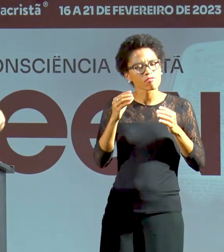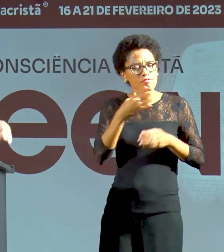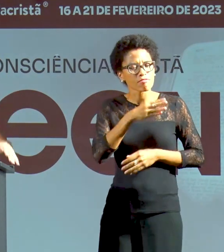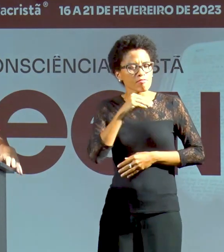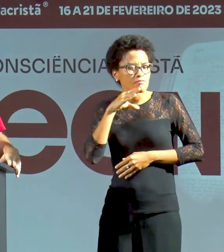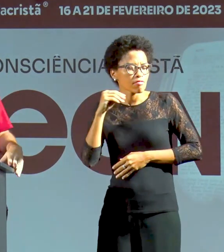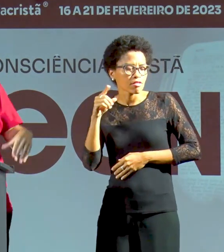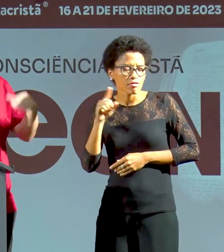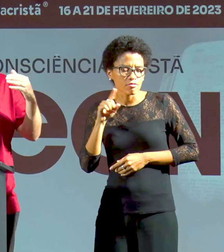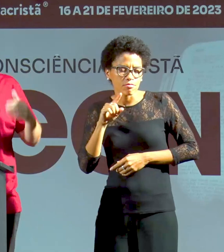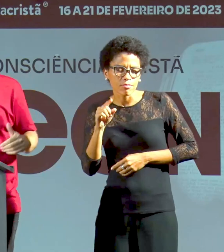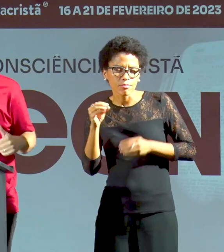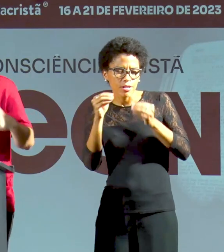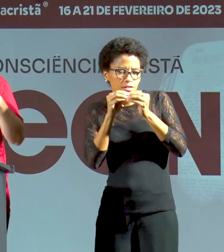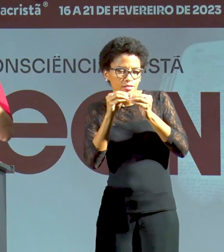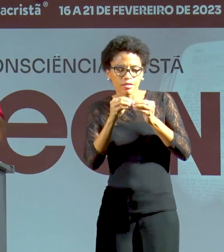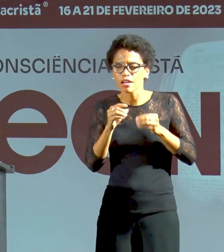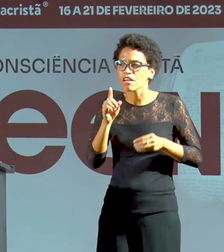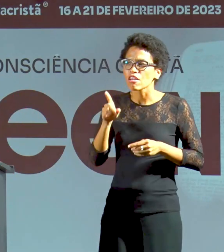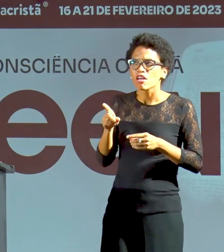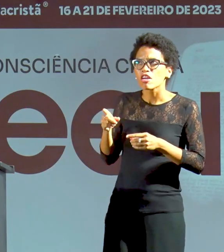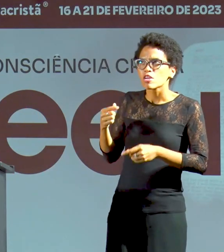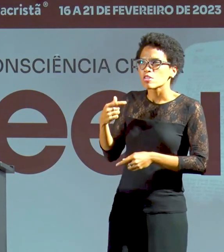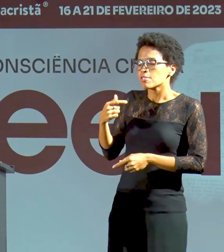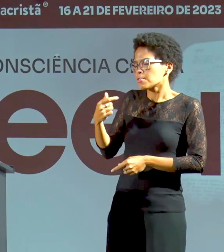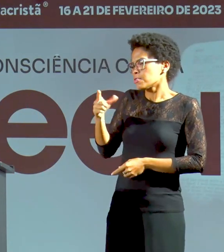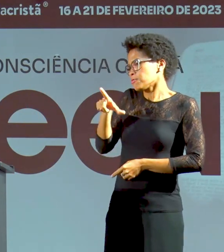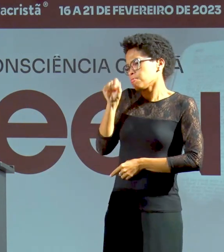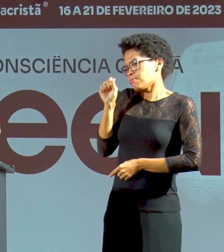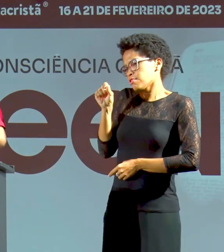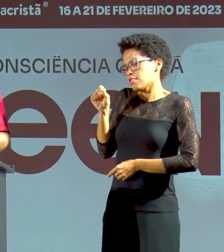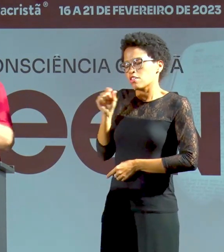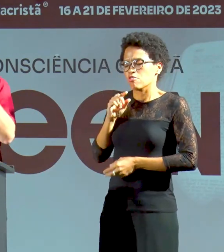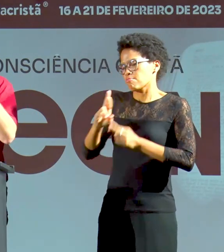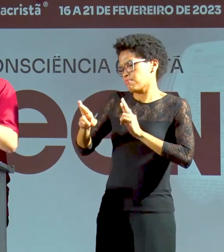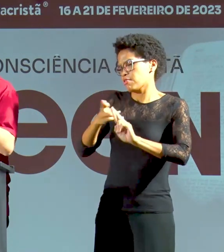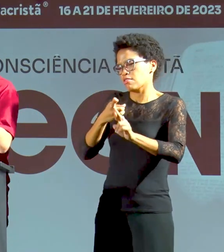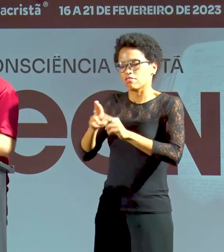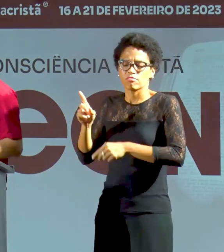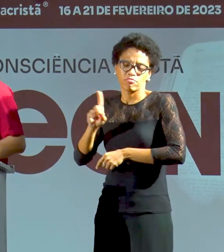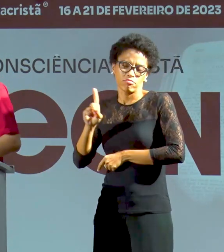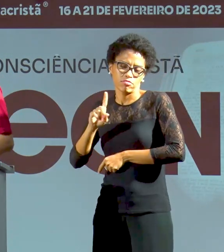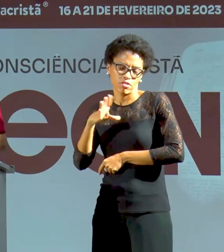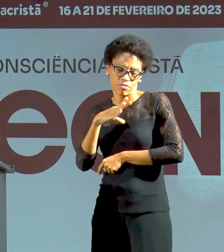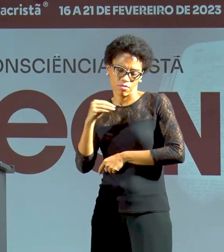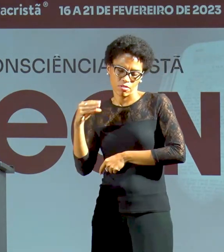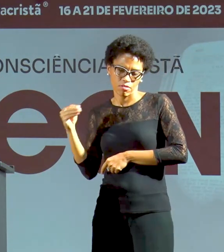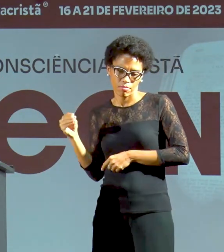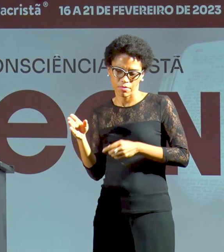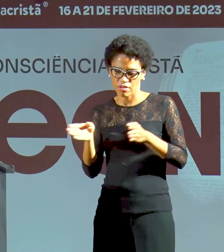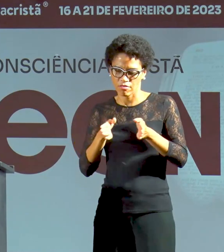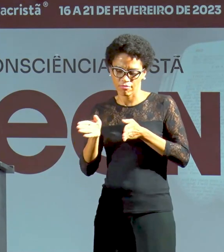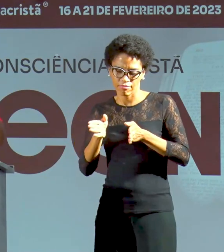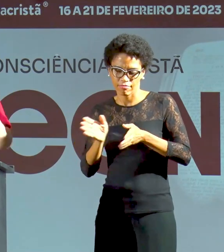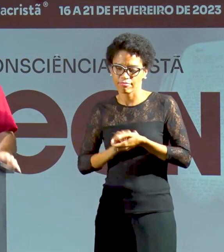com ninguém decidir não me relacionar com ninguém na minha adolescência